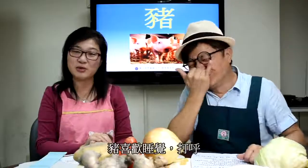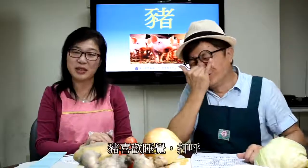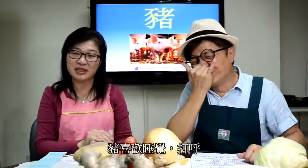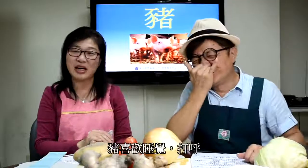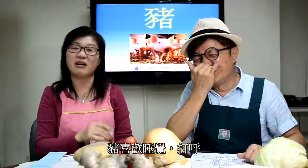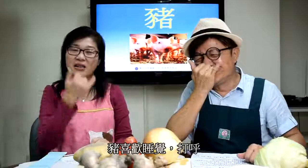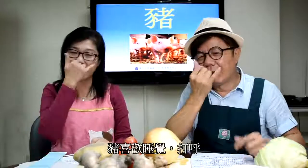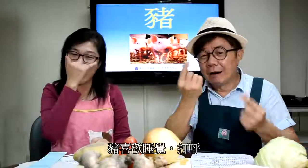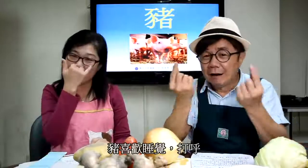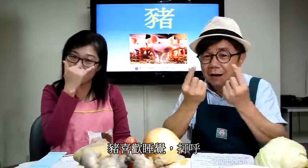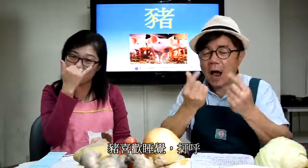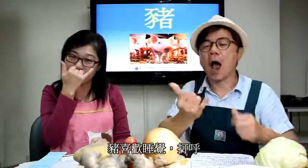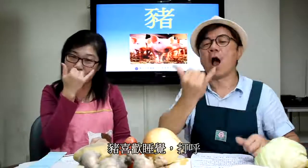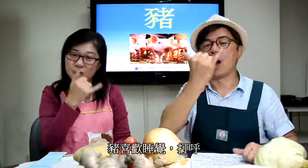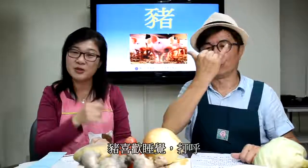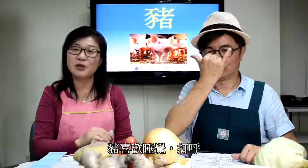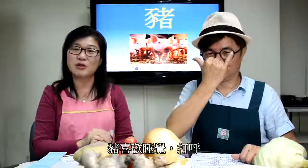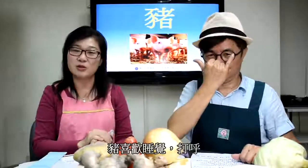觉，打呼，猪，